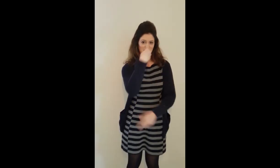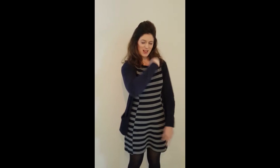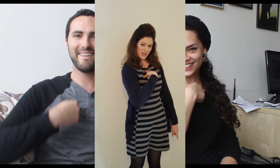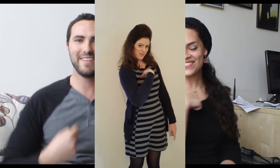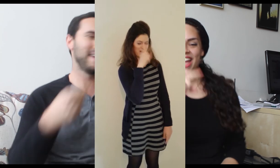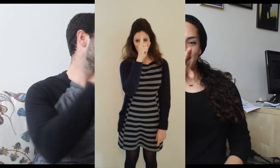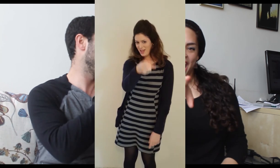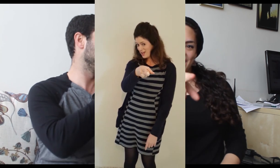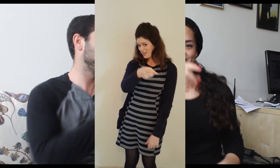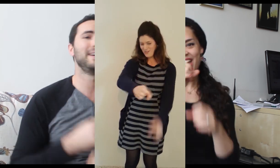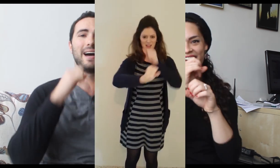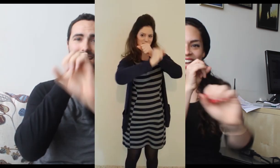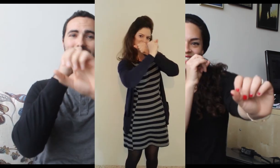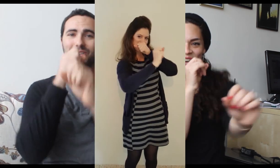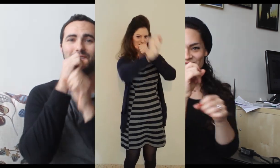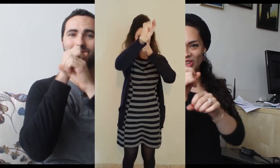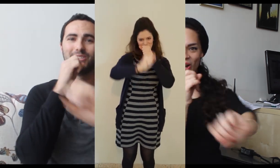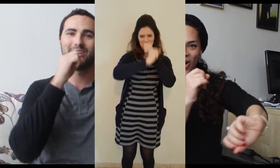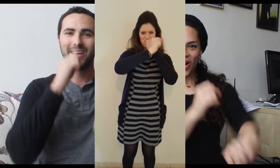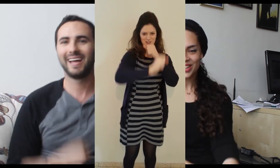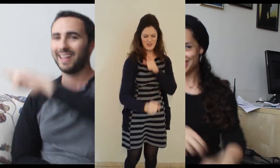אני ואת ואחת סוצרות